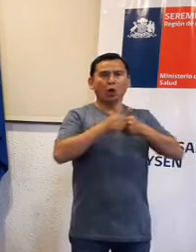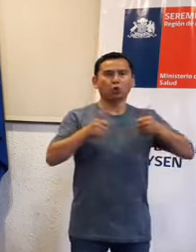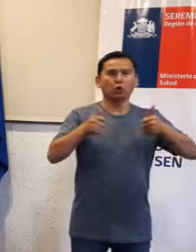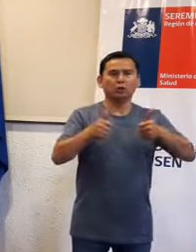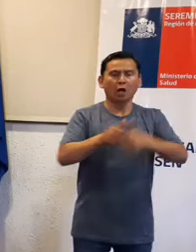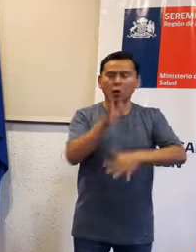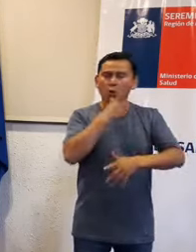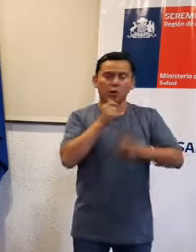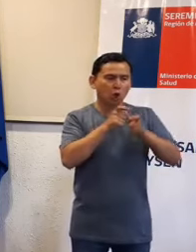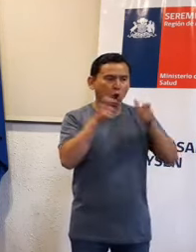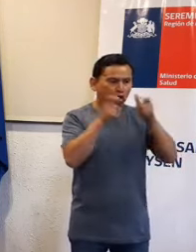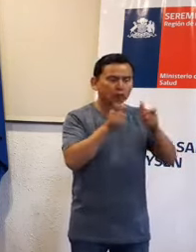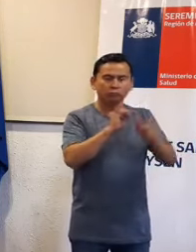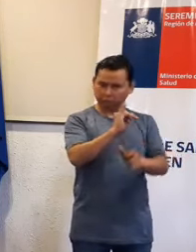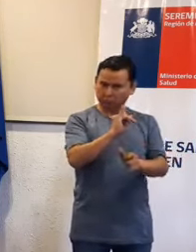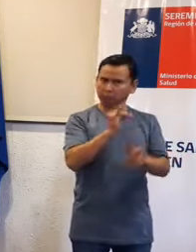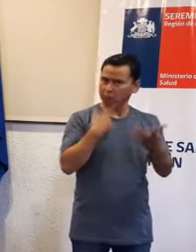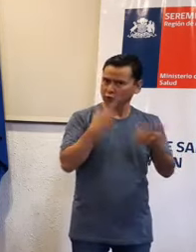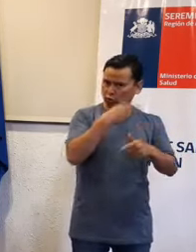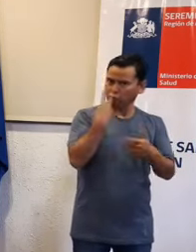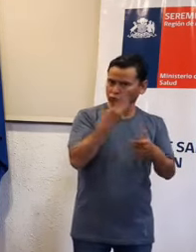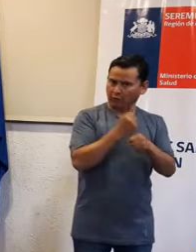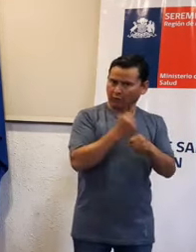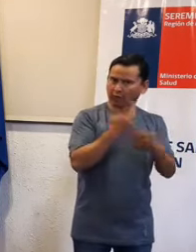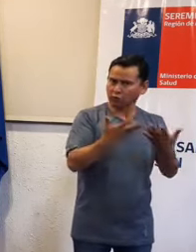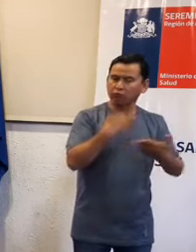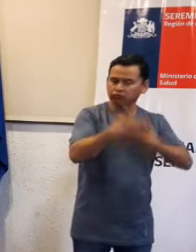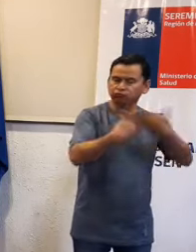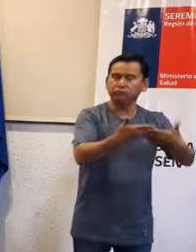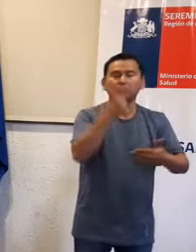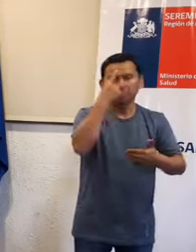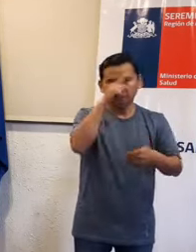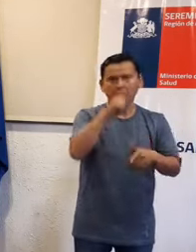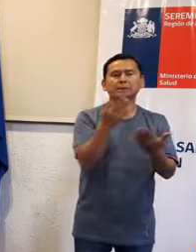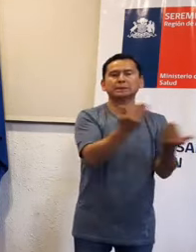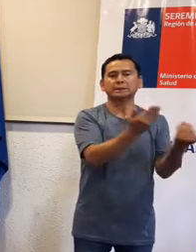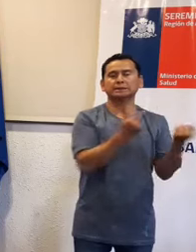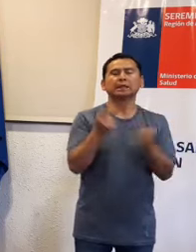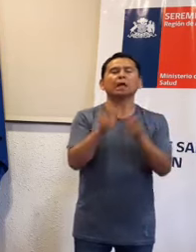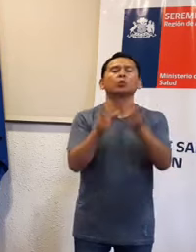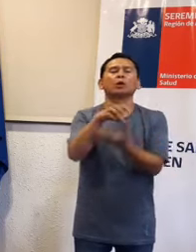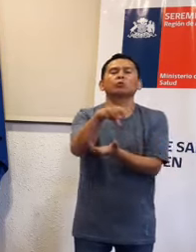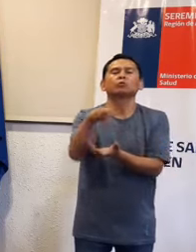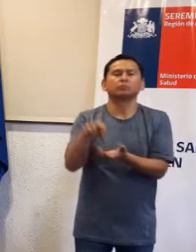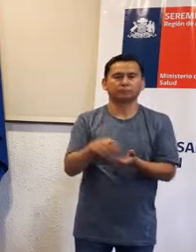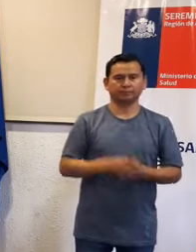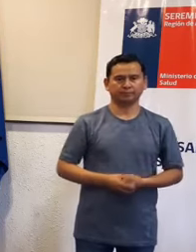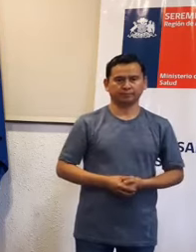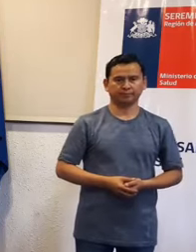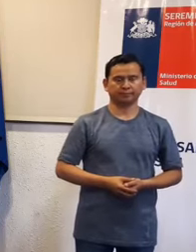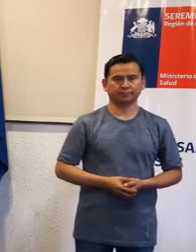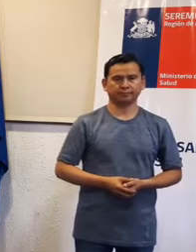no está realizando el trabajo en la medida que lo está requiriendo aquellas pequeñas comunidades eso sería